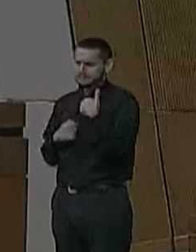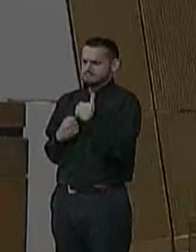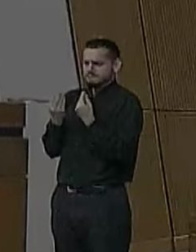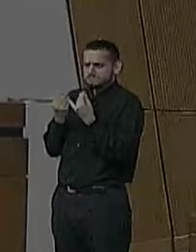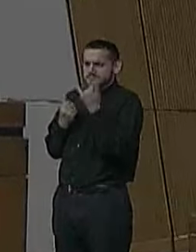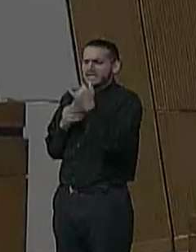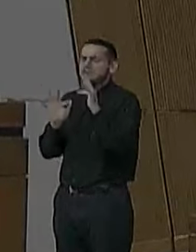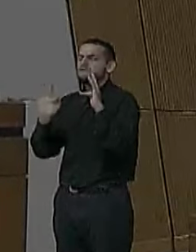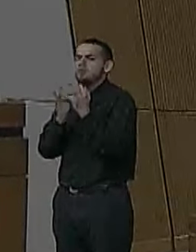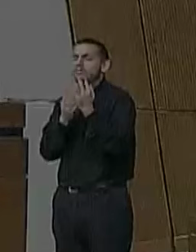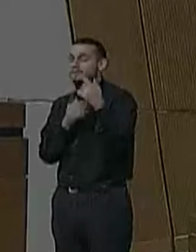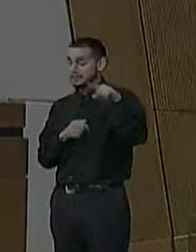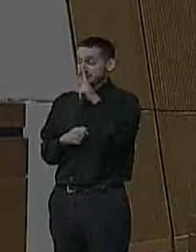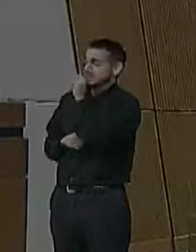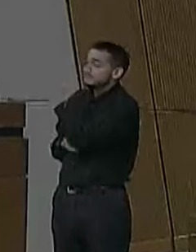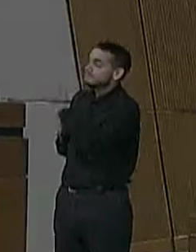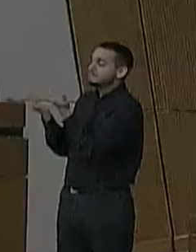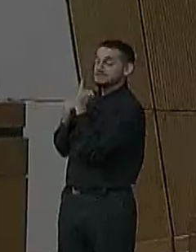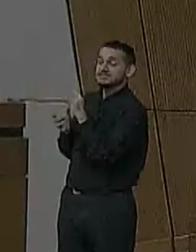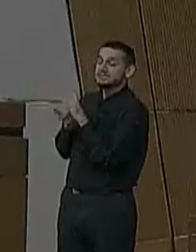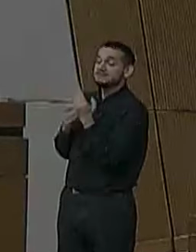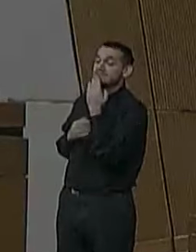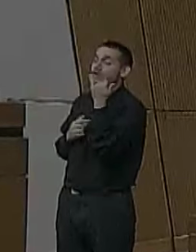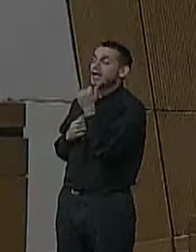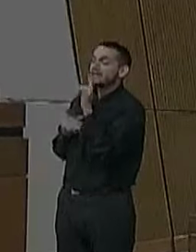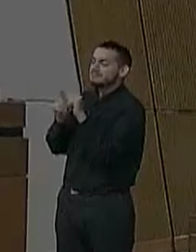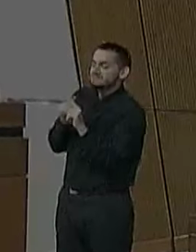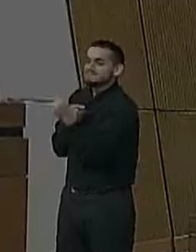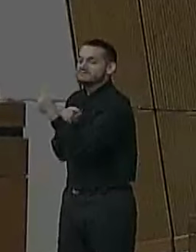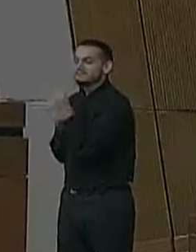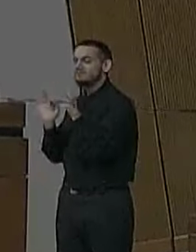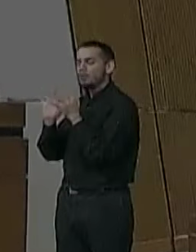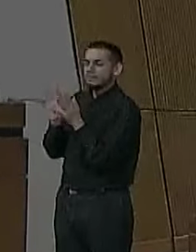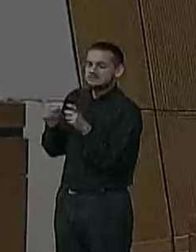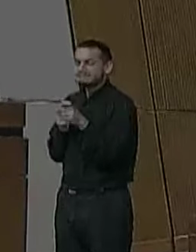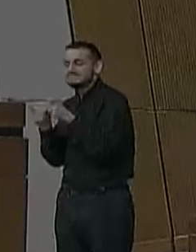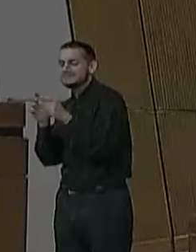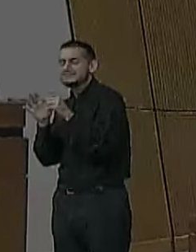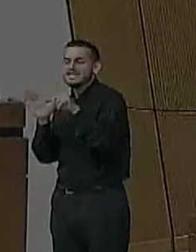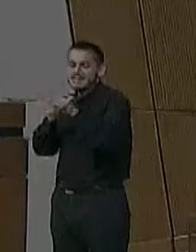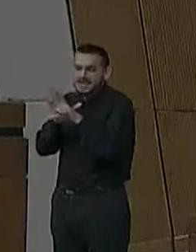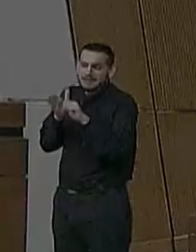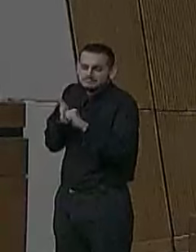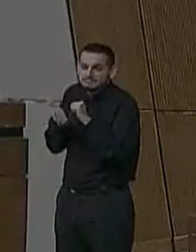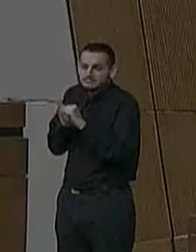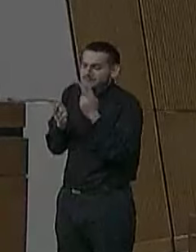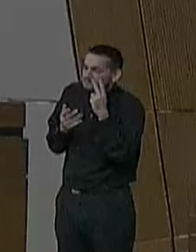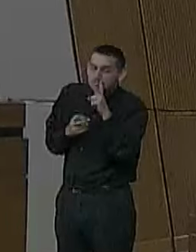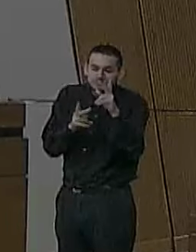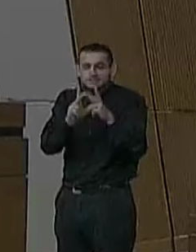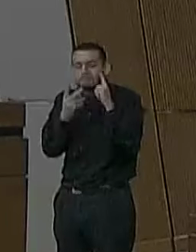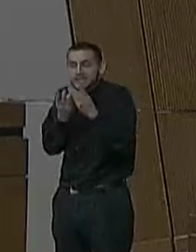hay como una buena receptividad de todos los sectores y todos están tratando de acompañar este proceso. Entonces también quiero dar la